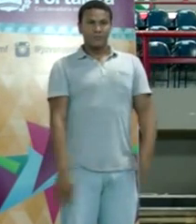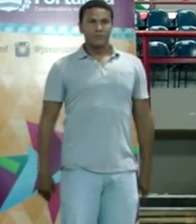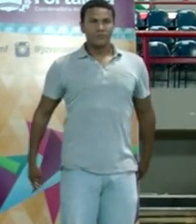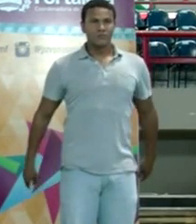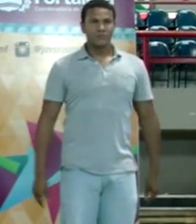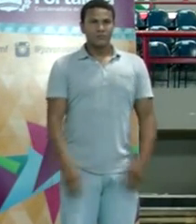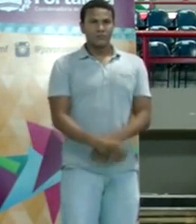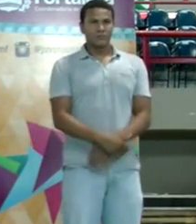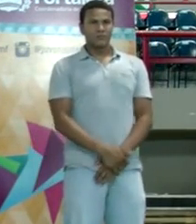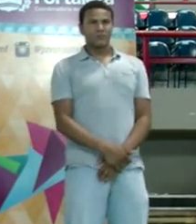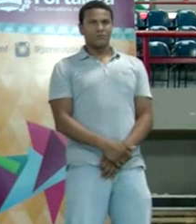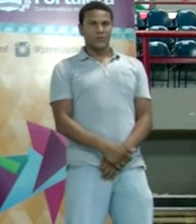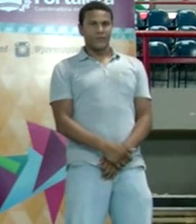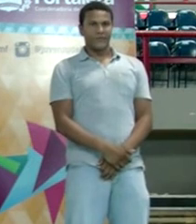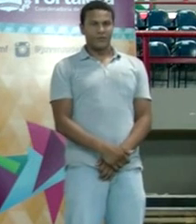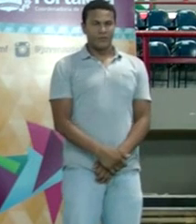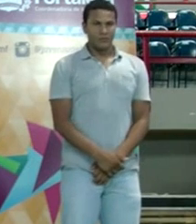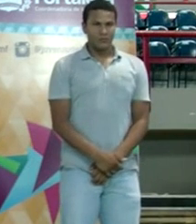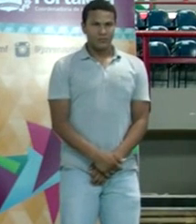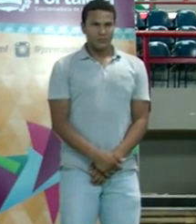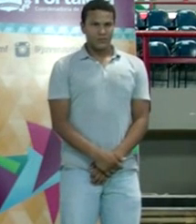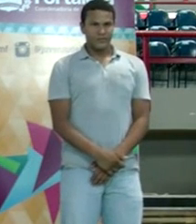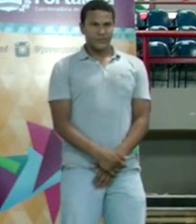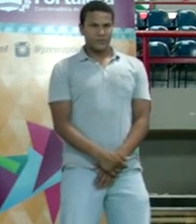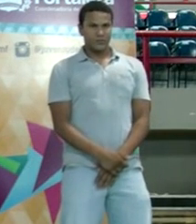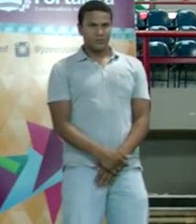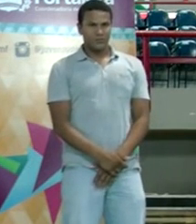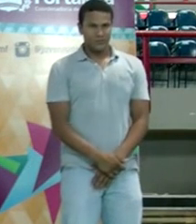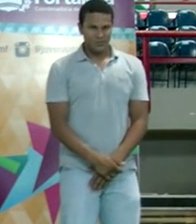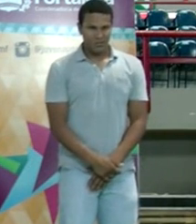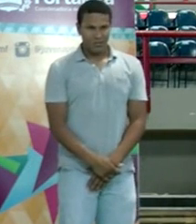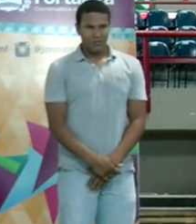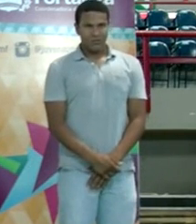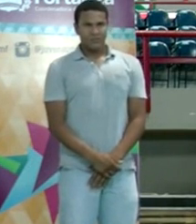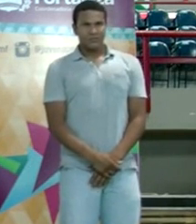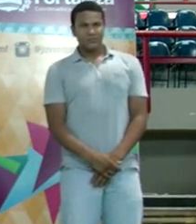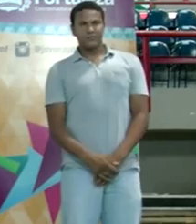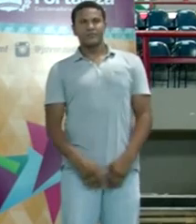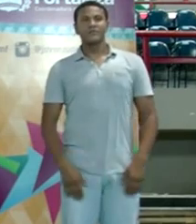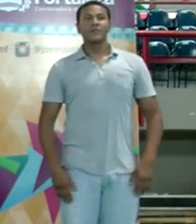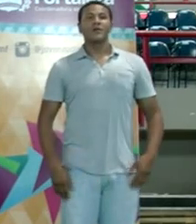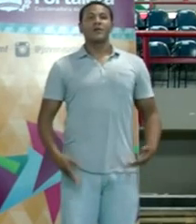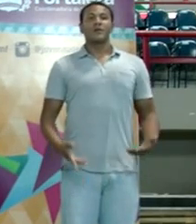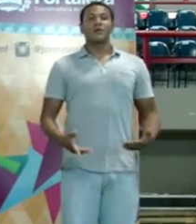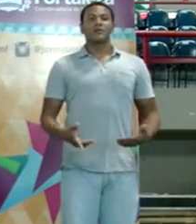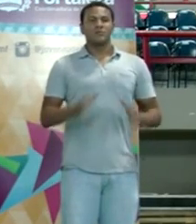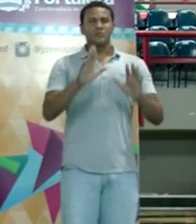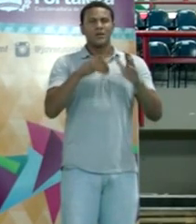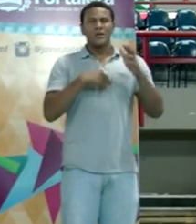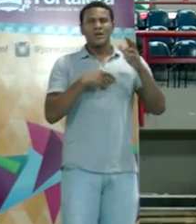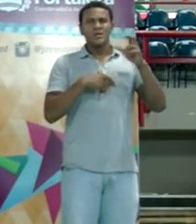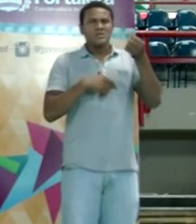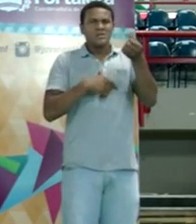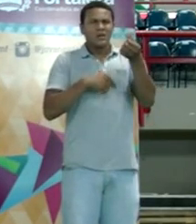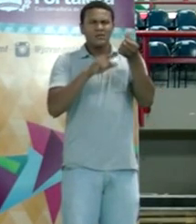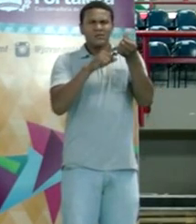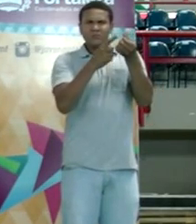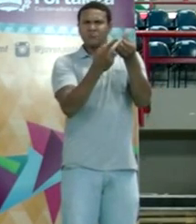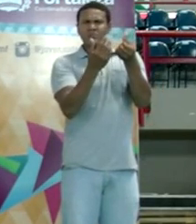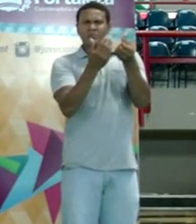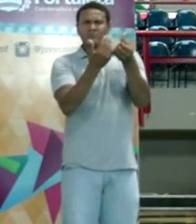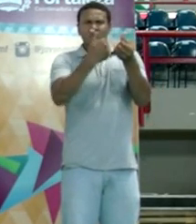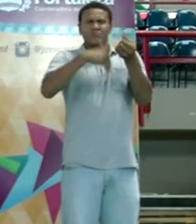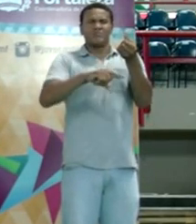6, olha só. O continente africano... Pessoal, deixa eu dar um pulinho dessa 6 para 7. Tá? Que a gente está